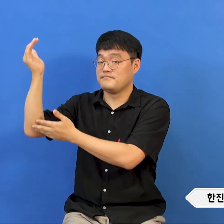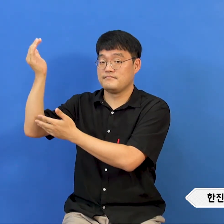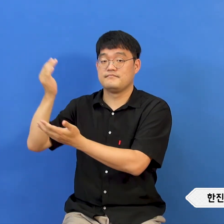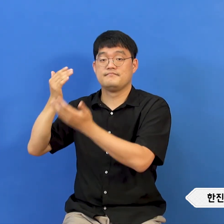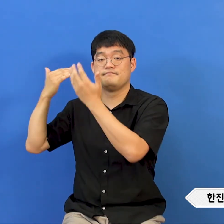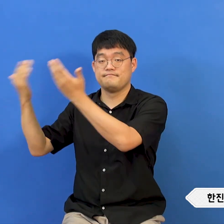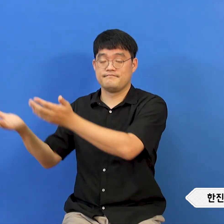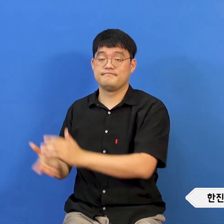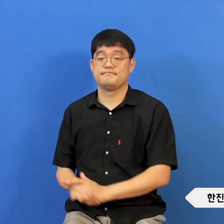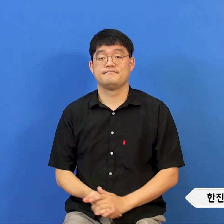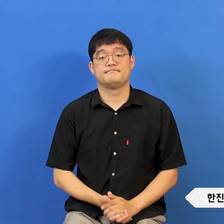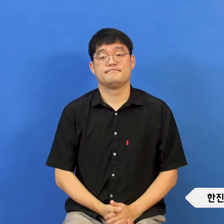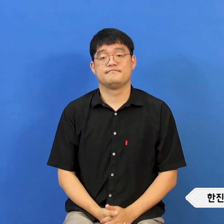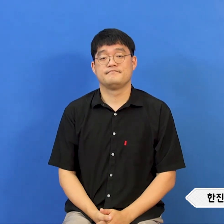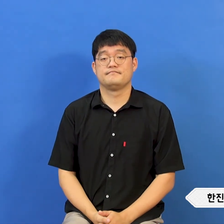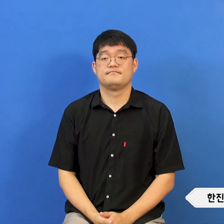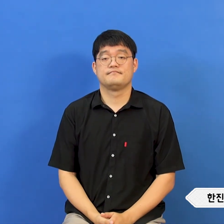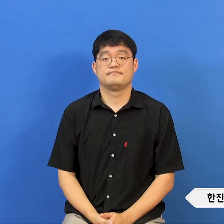것입니다.